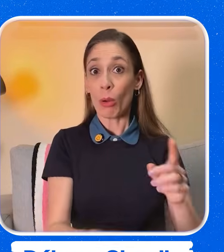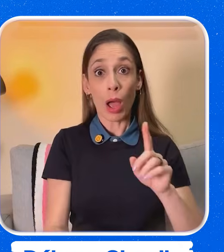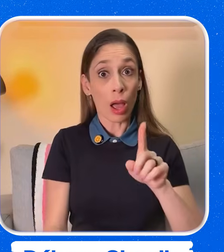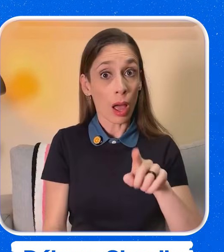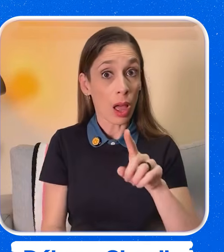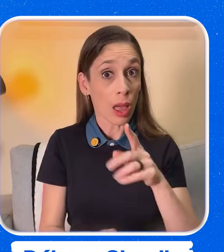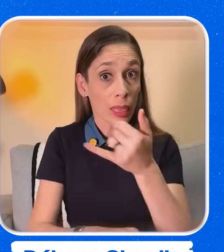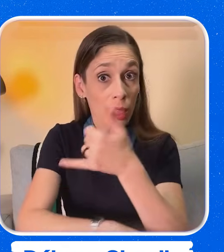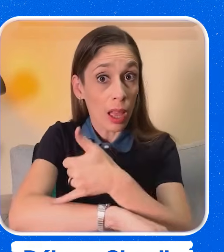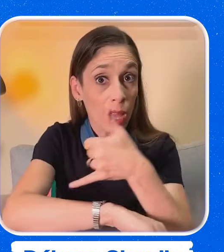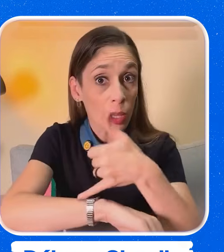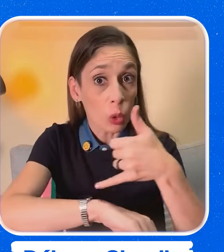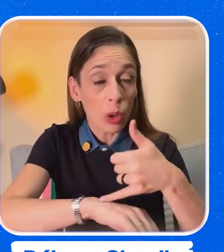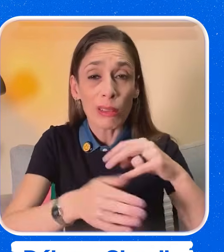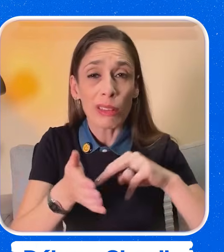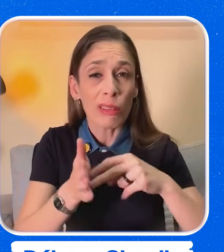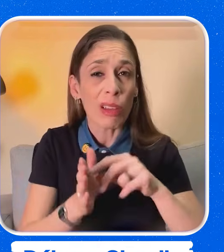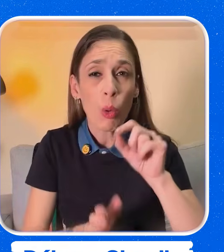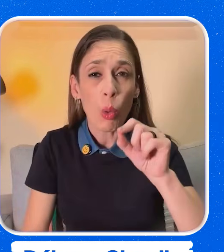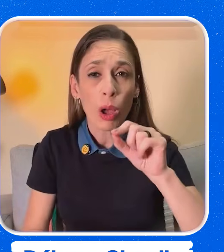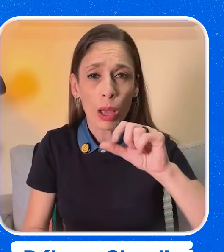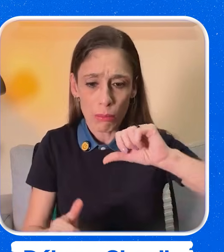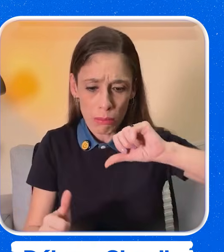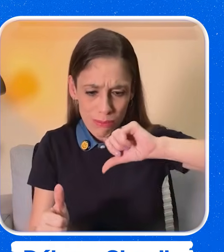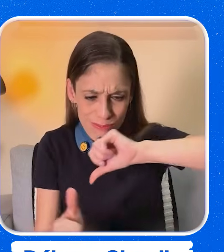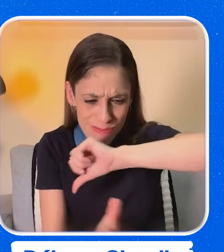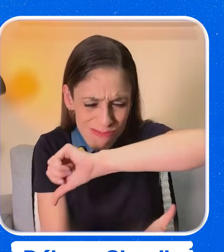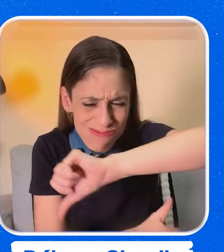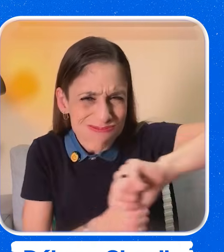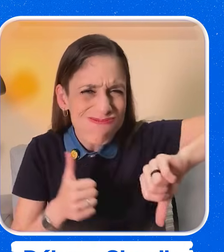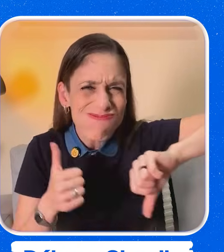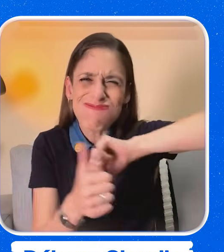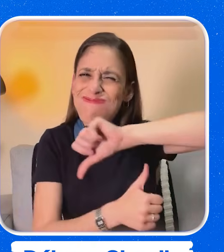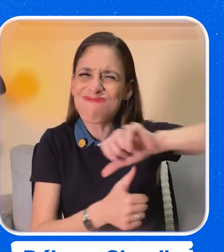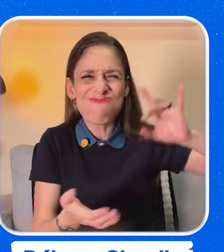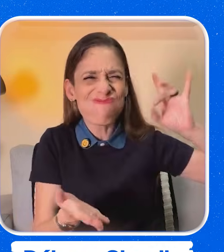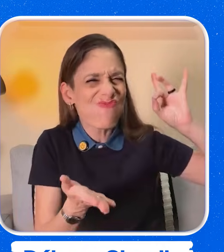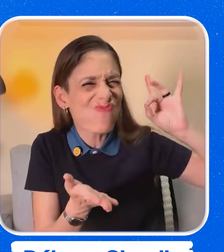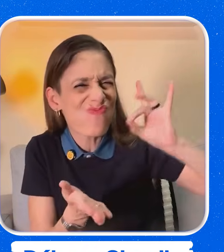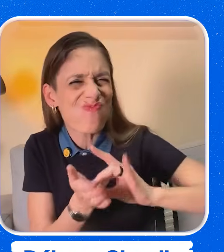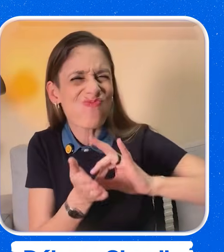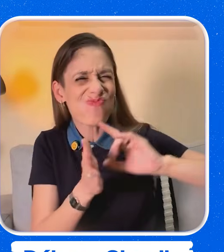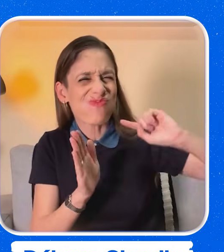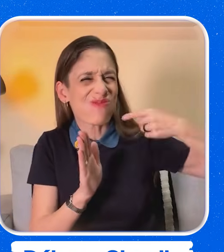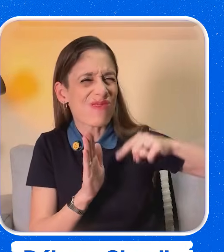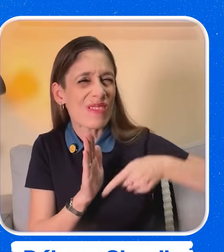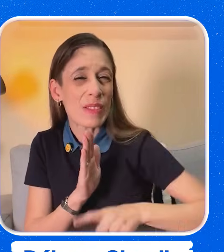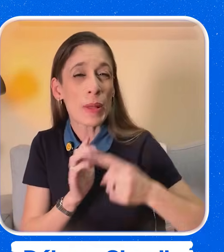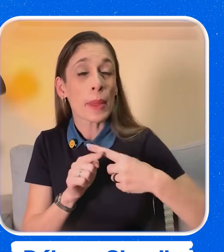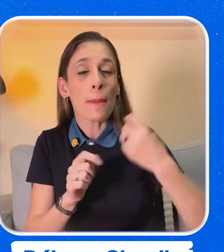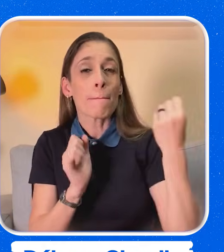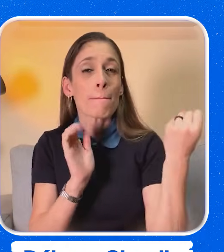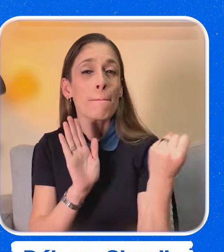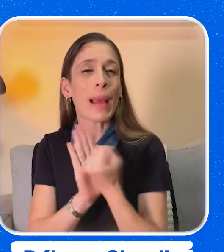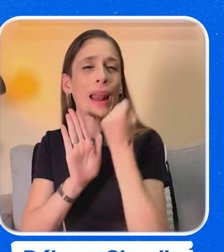transformação, né? Uma transformação permanente do corpo, né? Você vai fazer um marco para sempre.